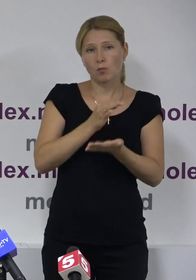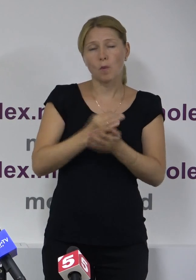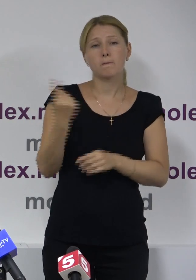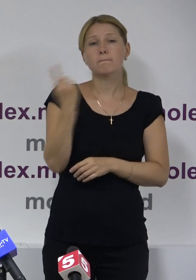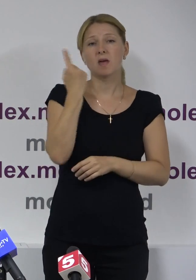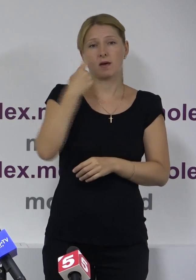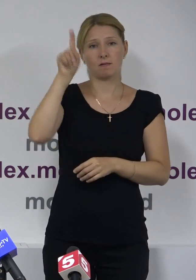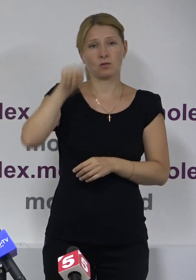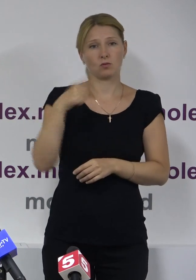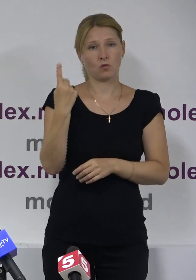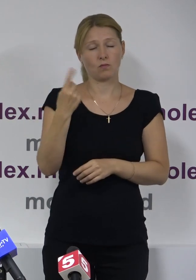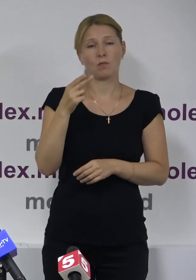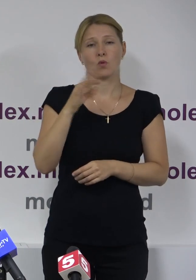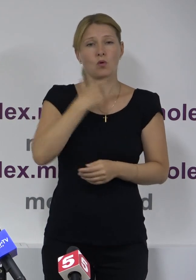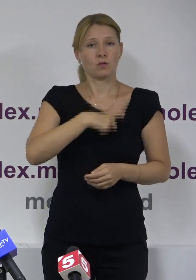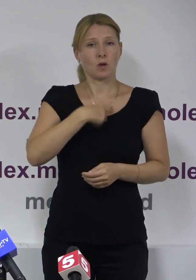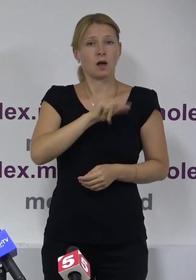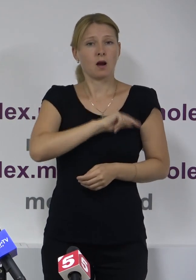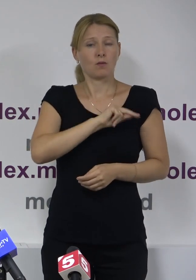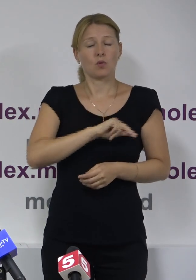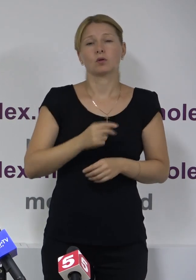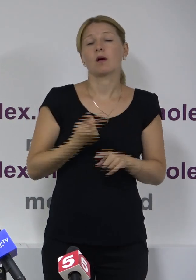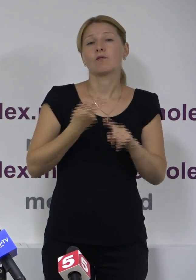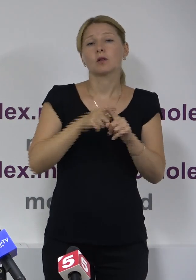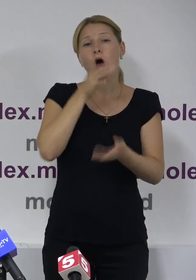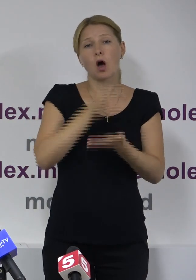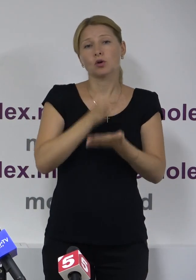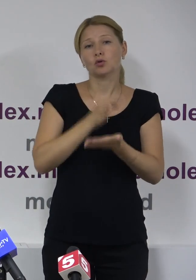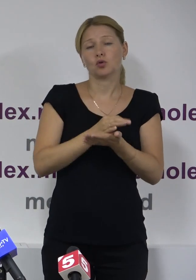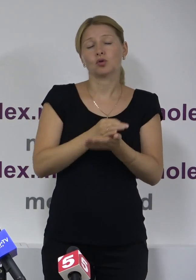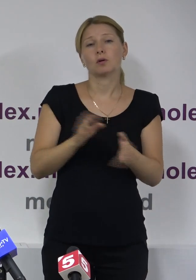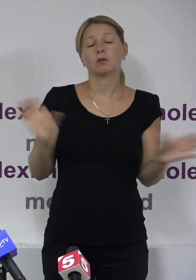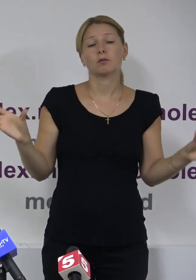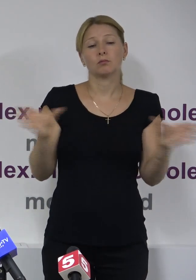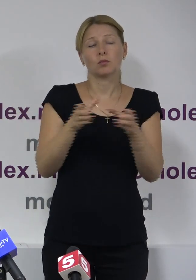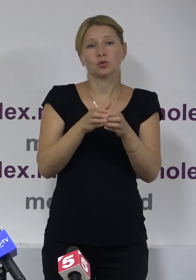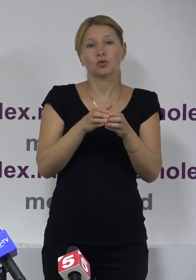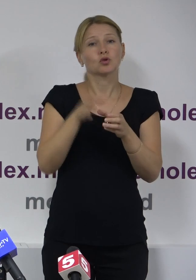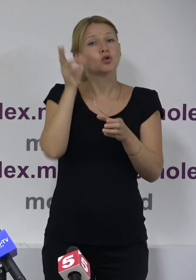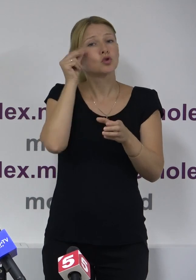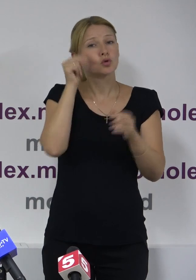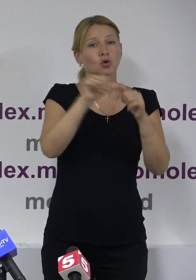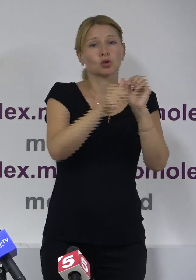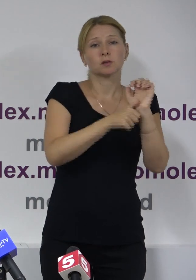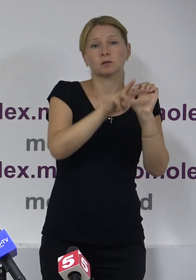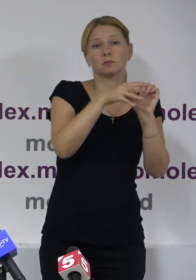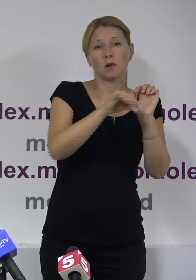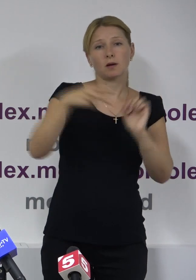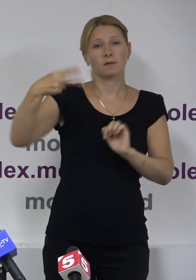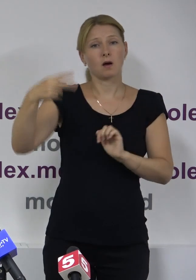primului raport de monitorizare. Acest raport cuprinde perioada 16 mai, 20